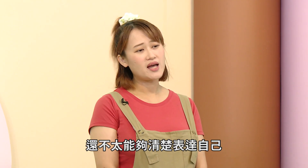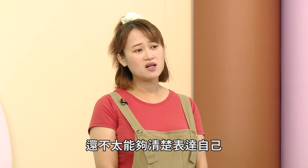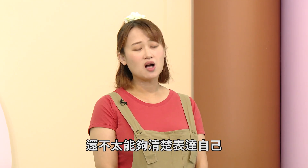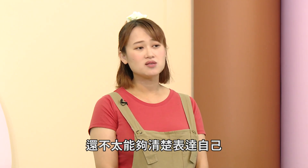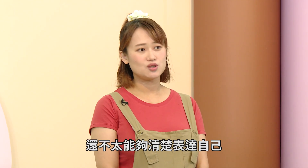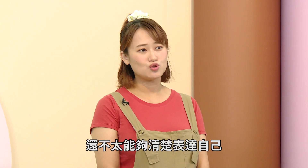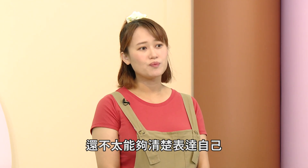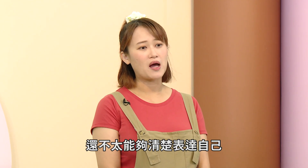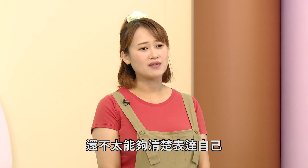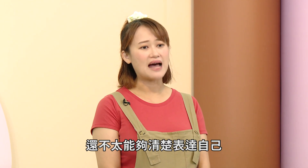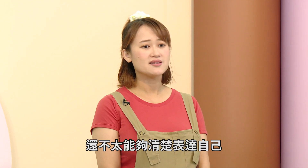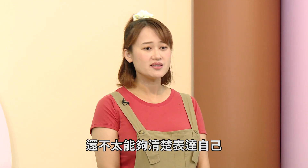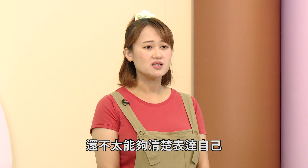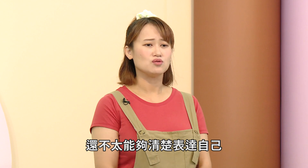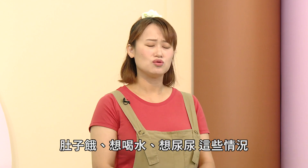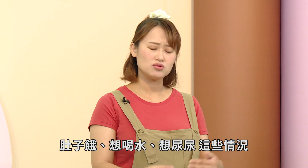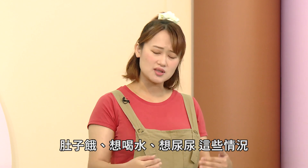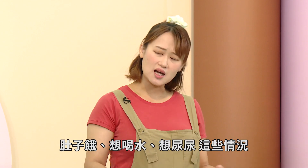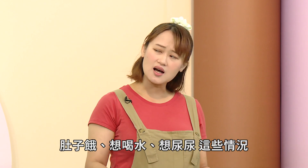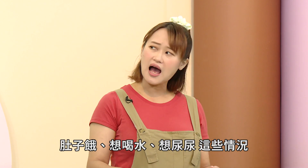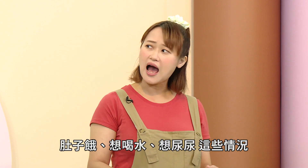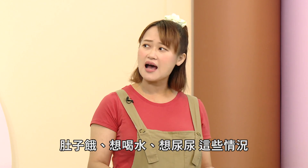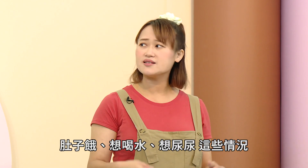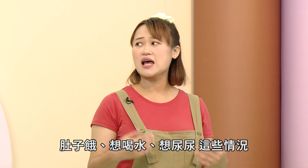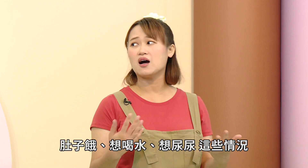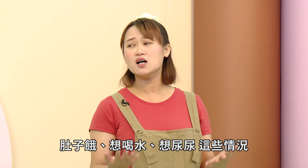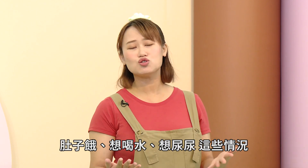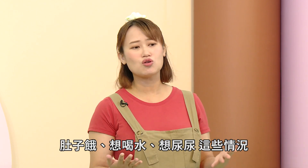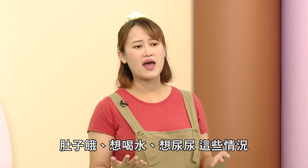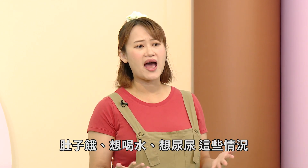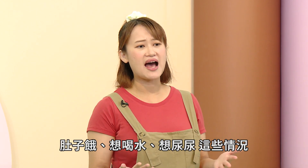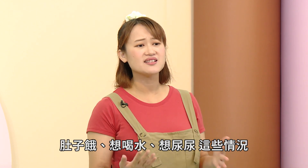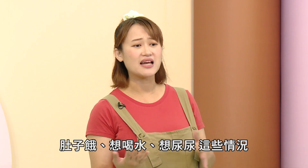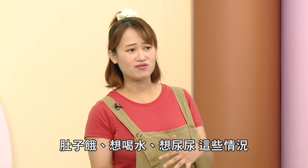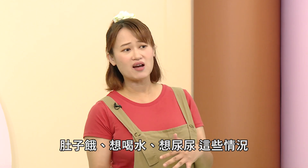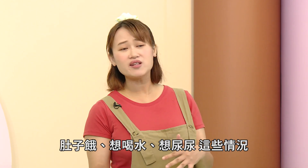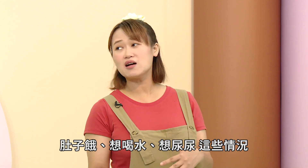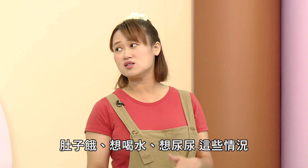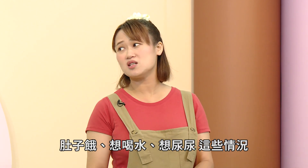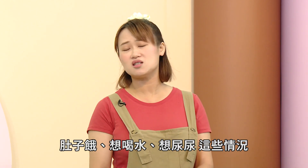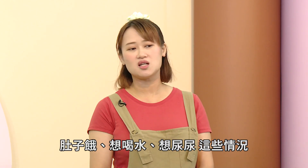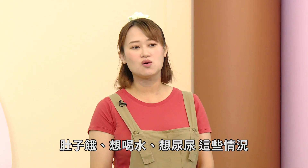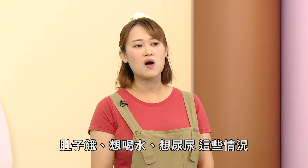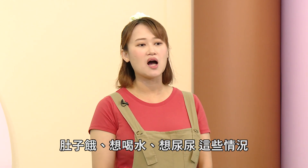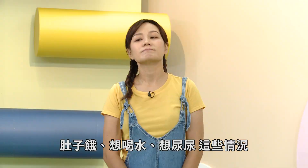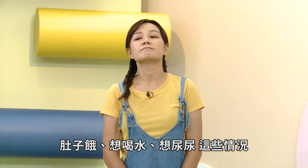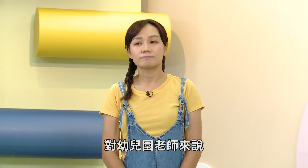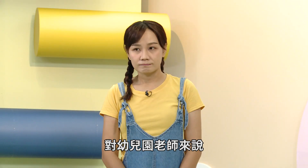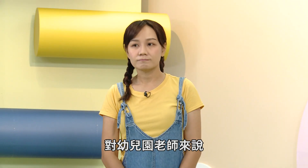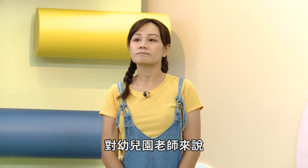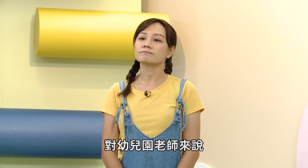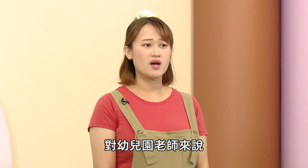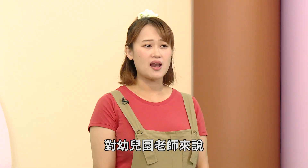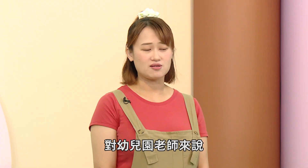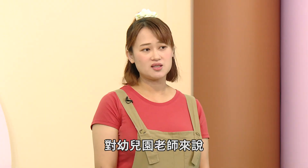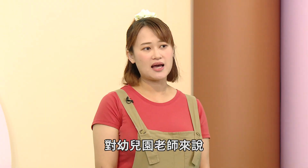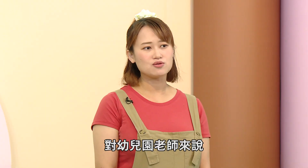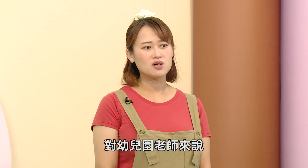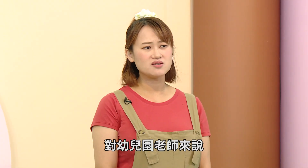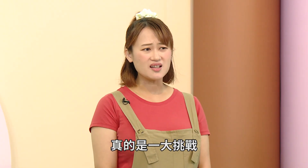能够清楚表达自己肚子饿啊、想喝水啊、想尿尿这些情况，对幼儿园老师来说真的